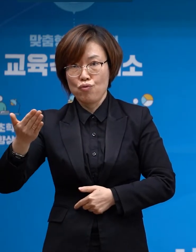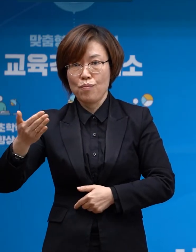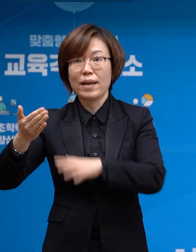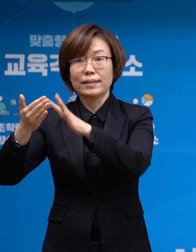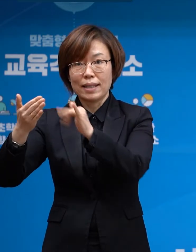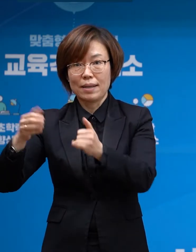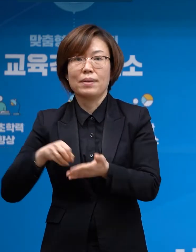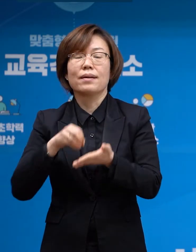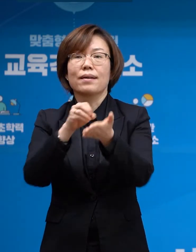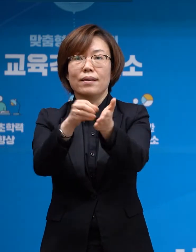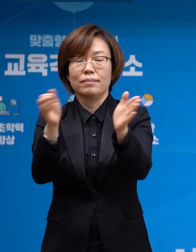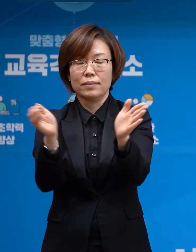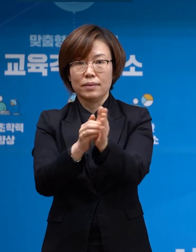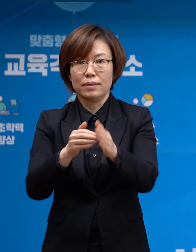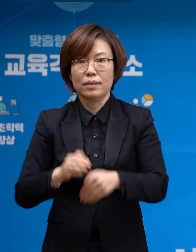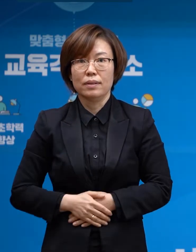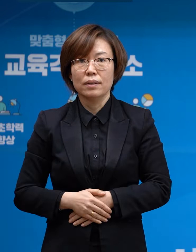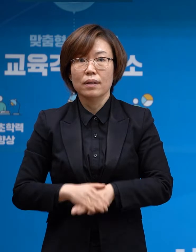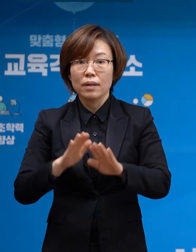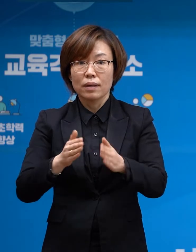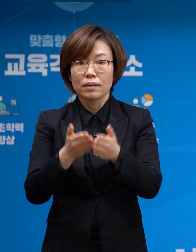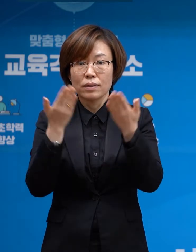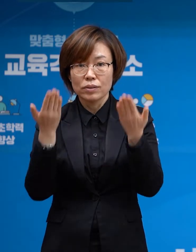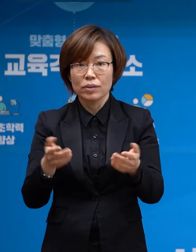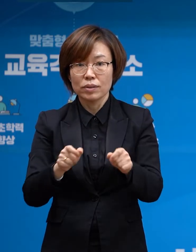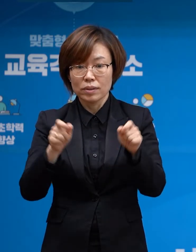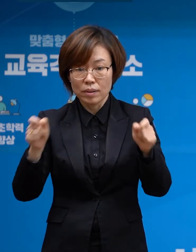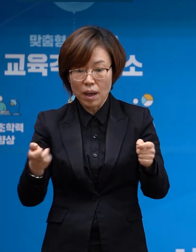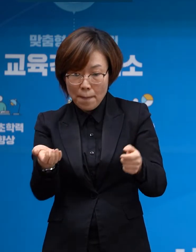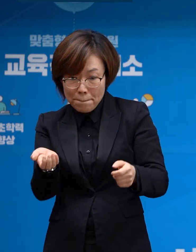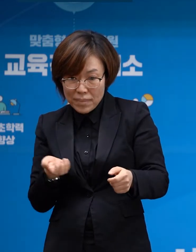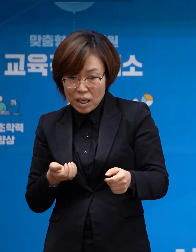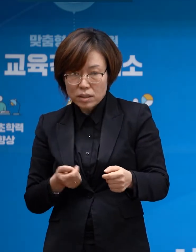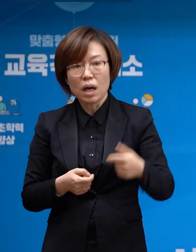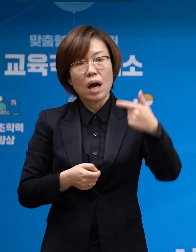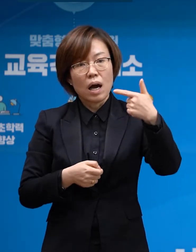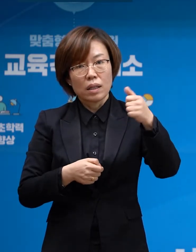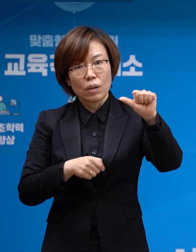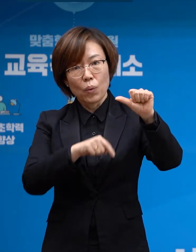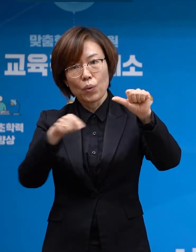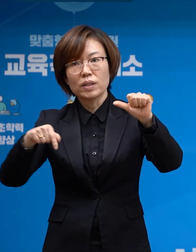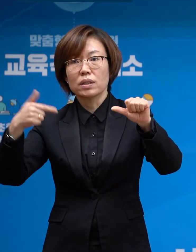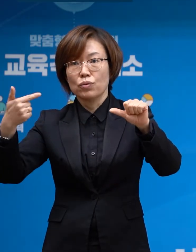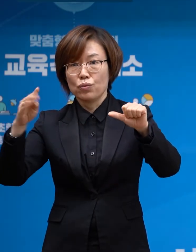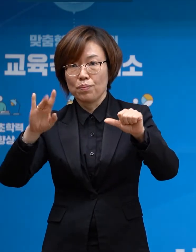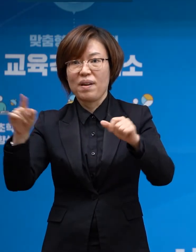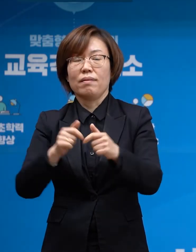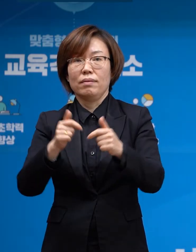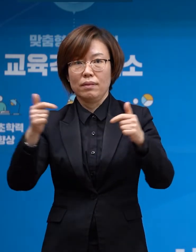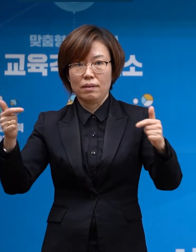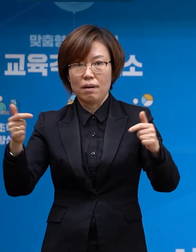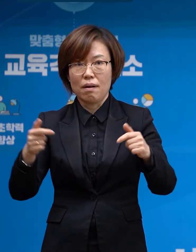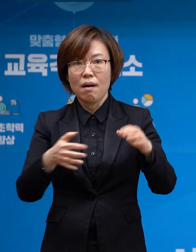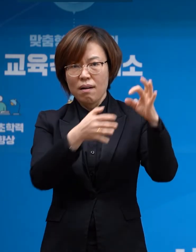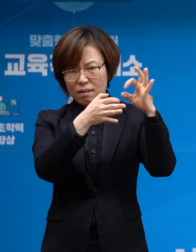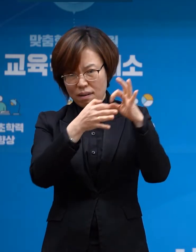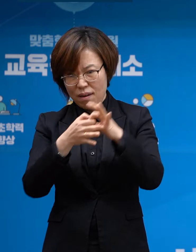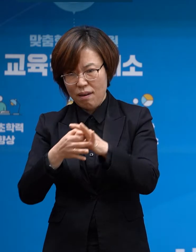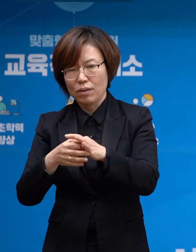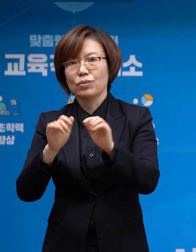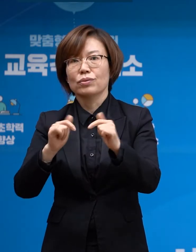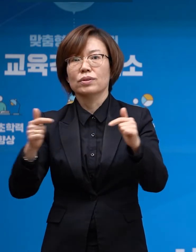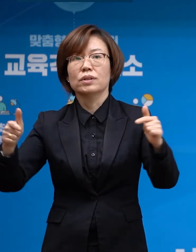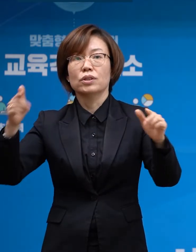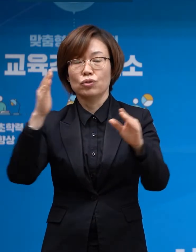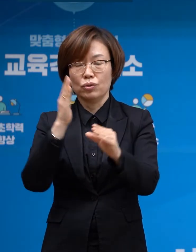명이 가입을 했습니다. 이는 휴업 기간 전에 비해 5 내지 6배 늘어난 것이고 지속적으로 증가하고